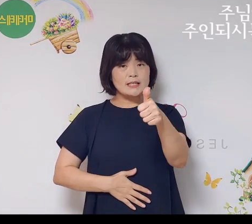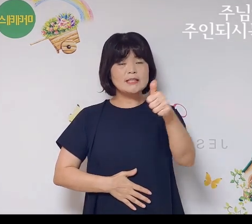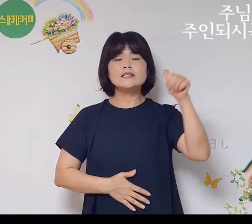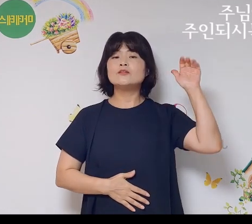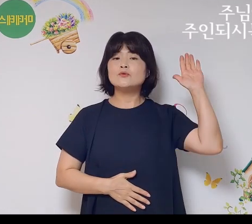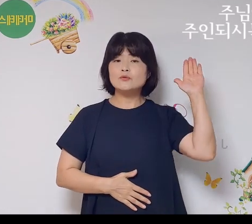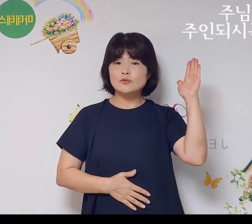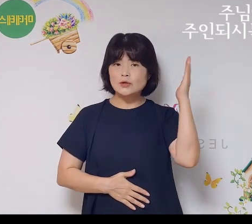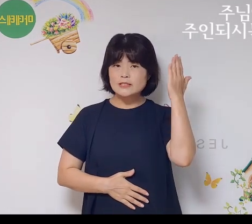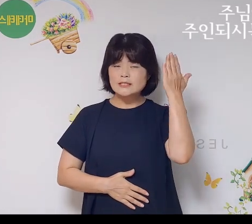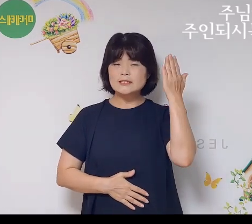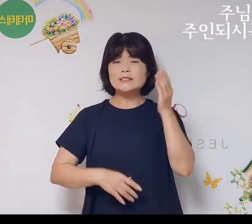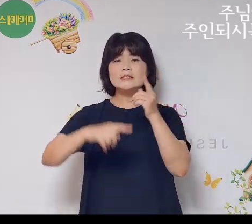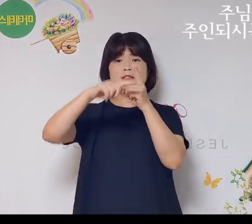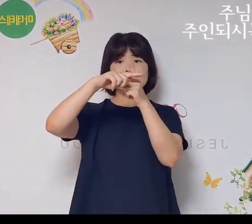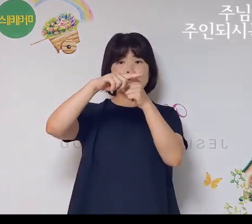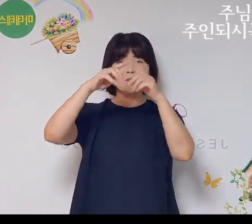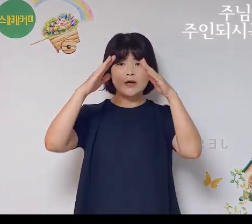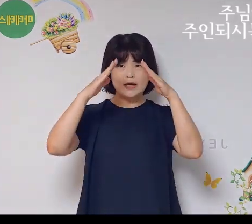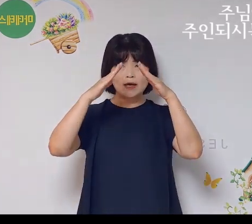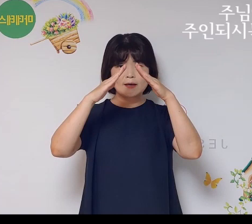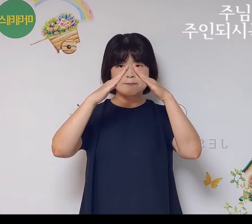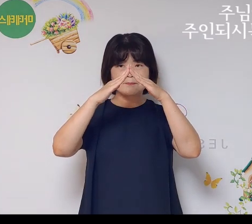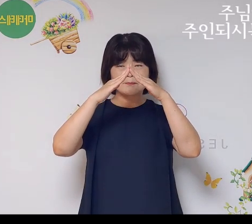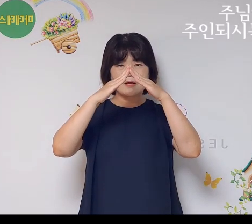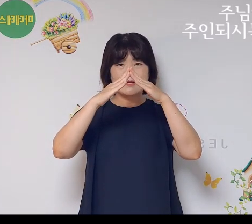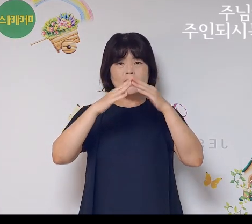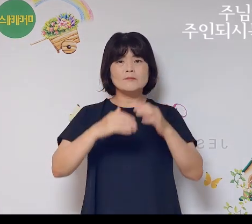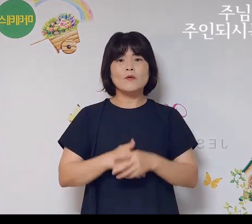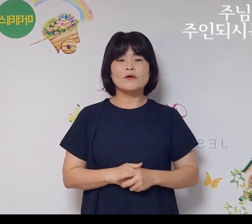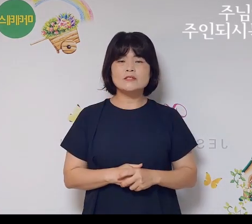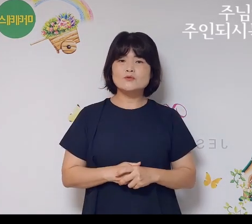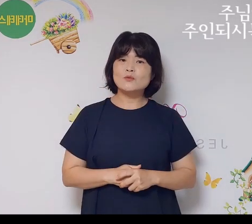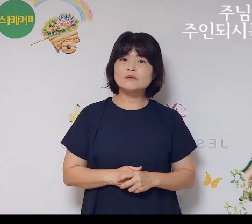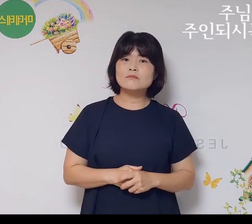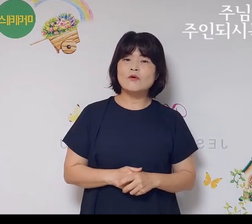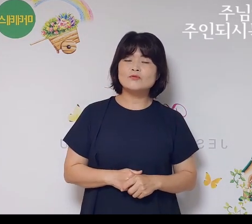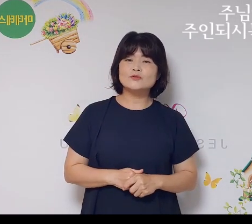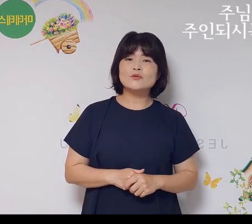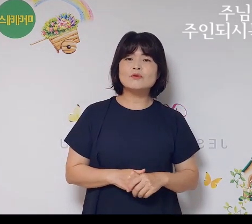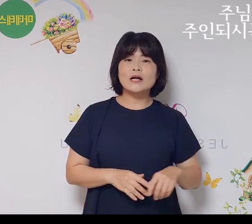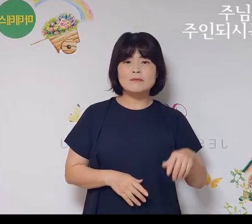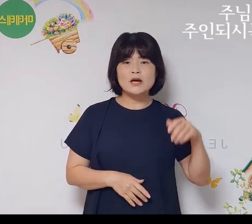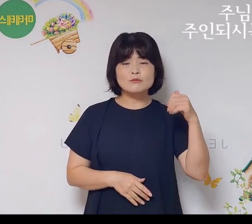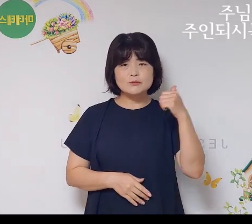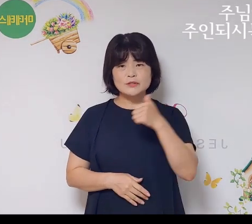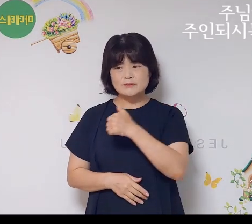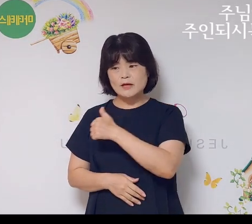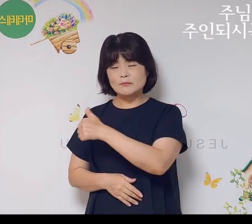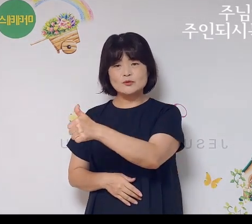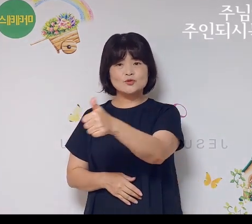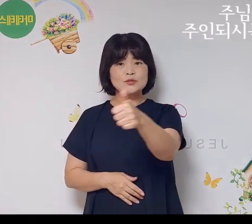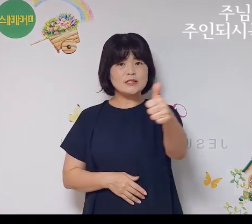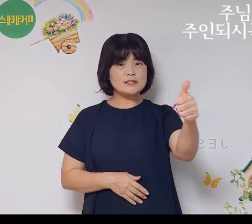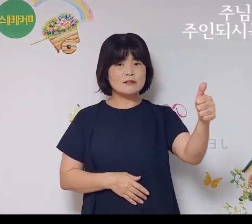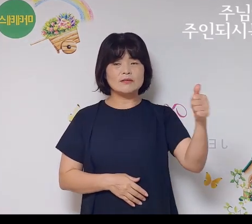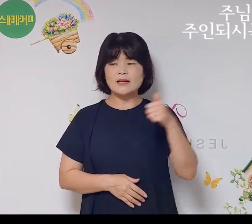주인 되시는 교회. 여기서 조금 율동을 가미하고 싶으시면 주인 이렇게